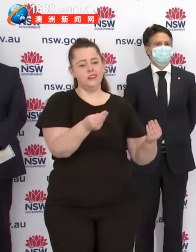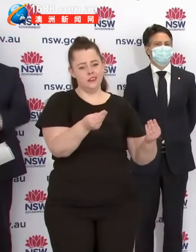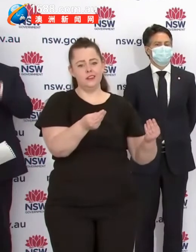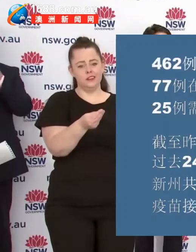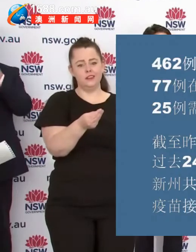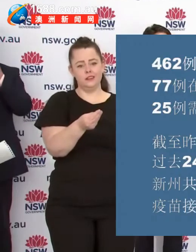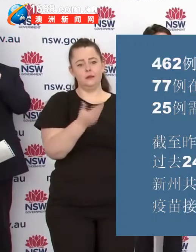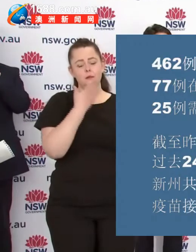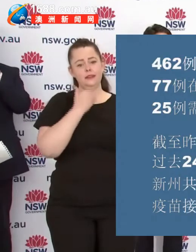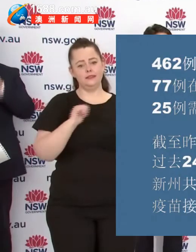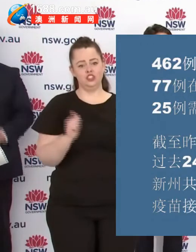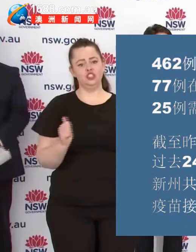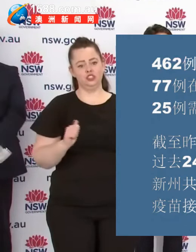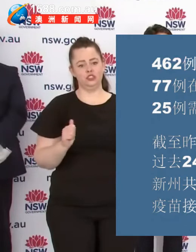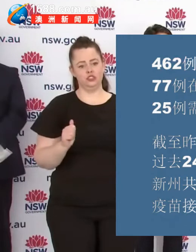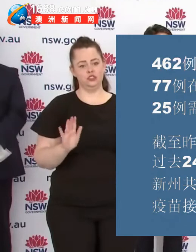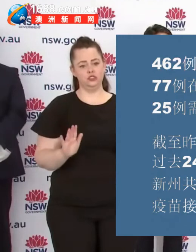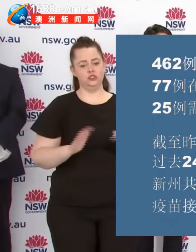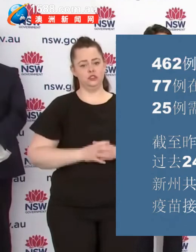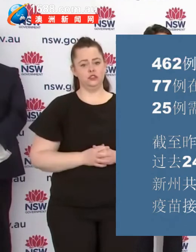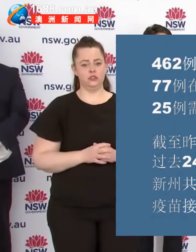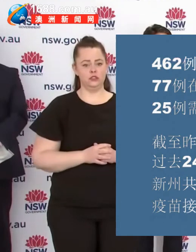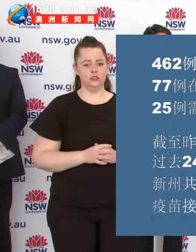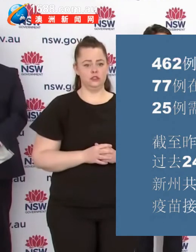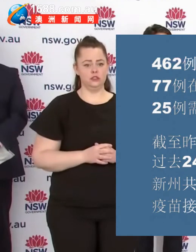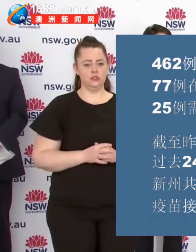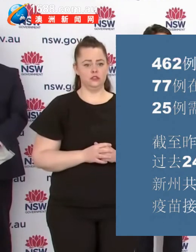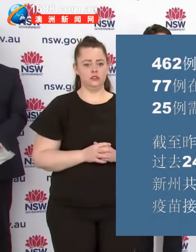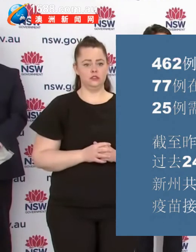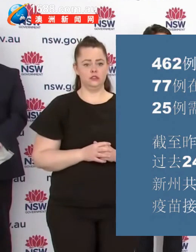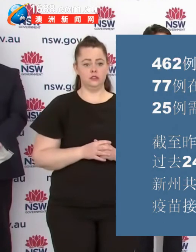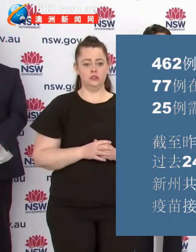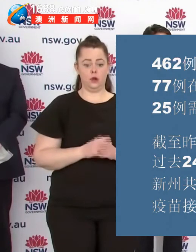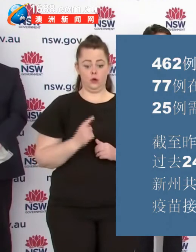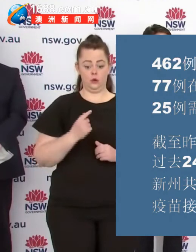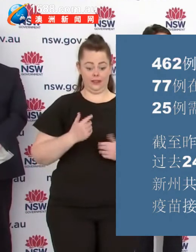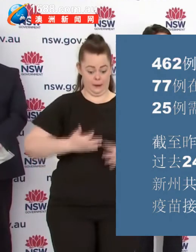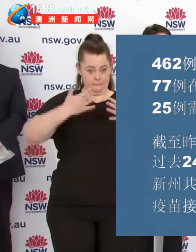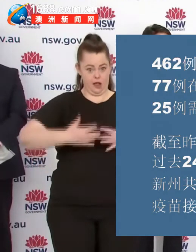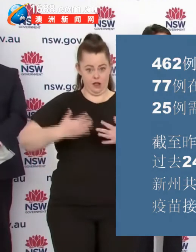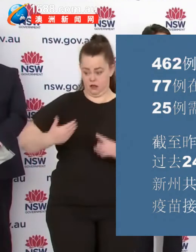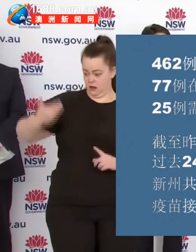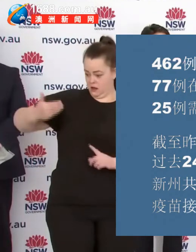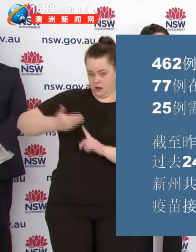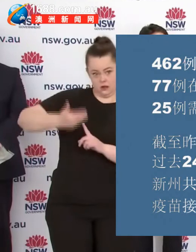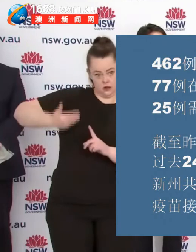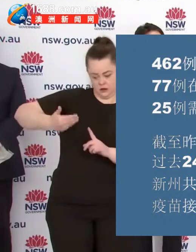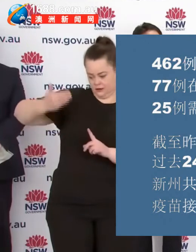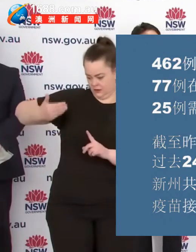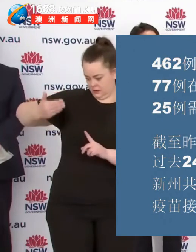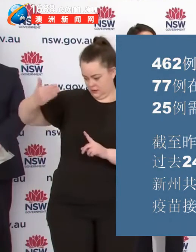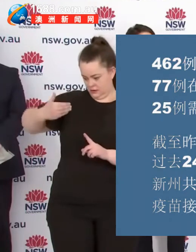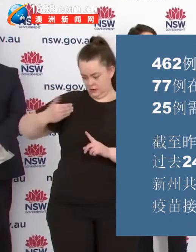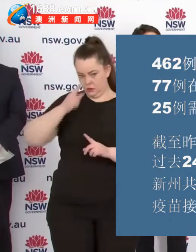前，462例患者住院，77例在重症监护室接受治疗，25例需要使用呼吸机。截至昨天晚